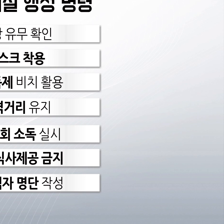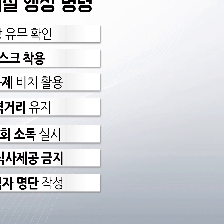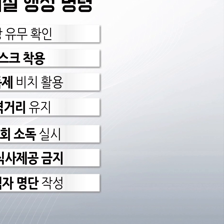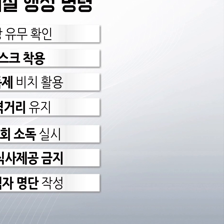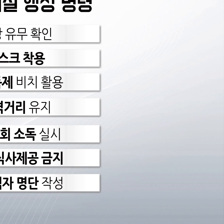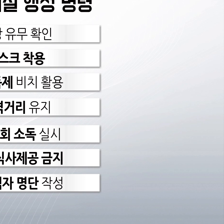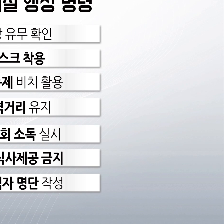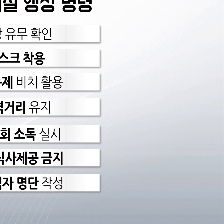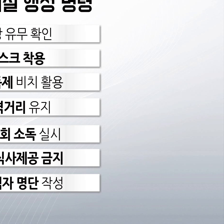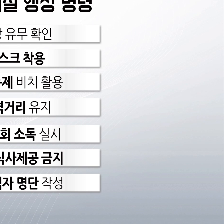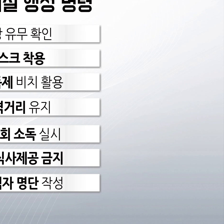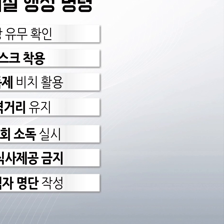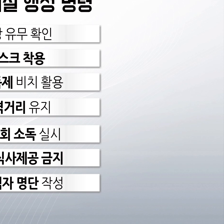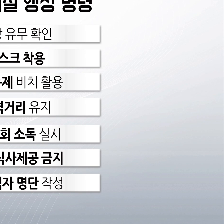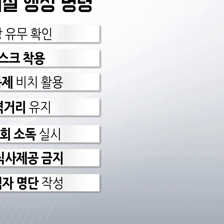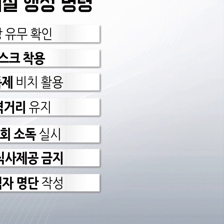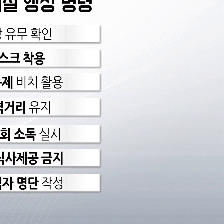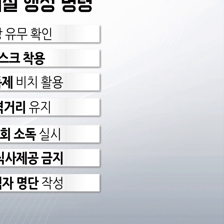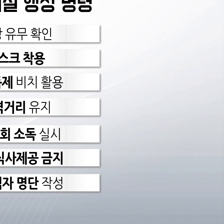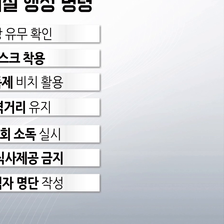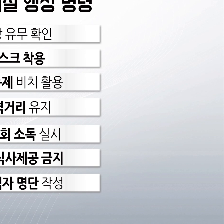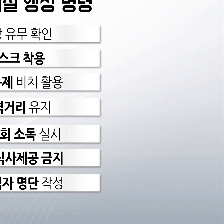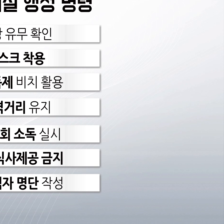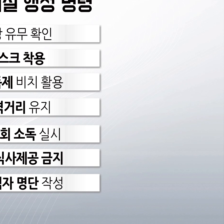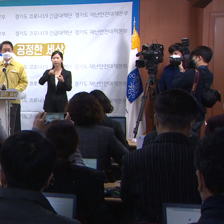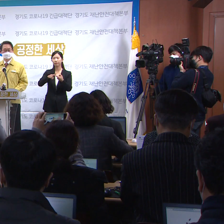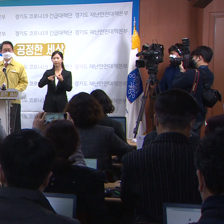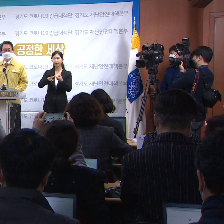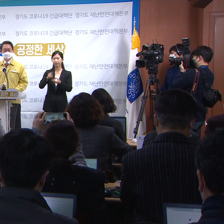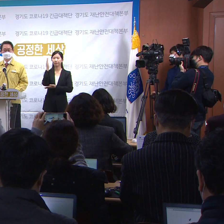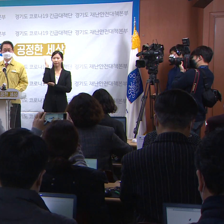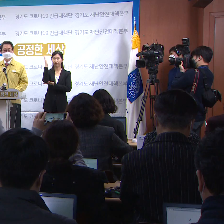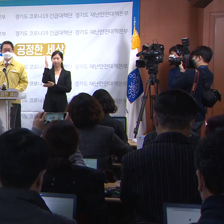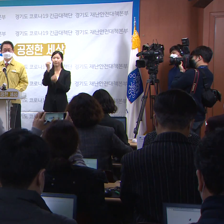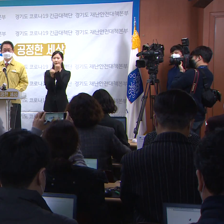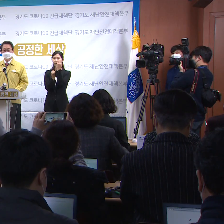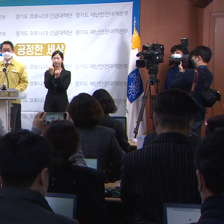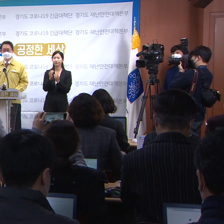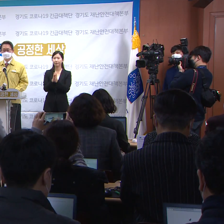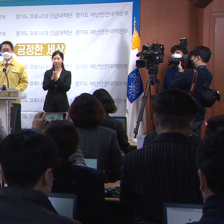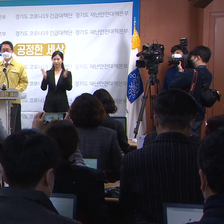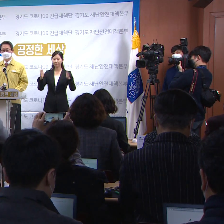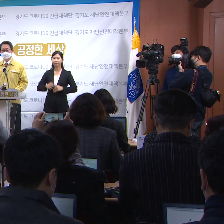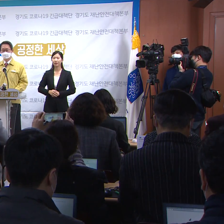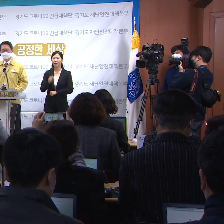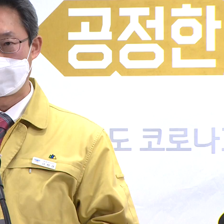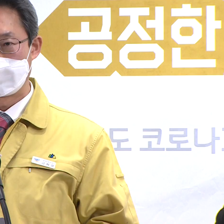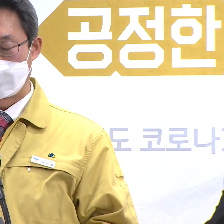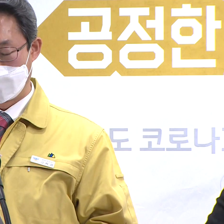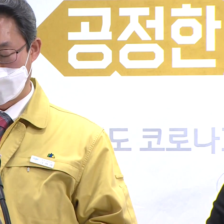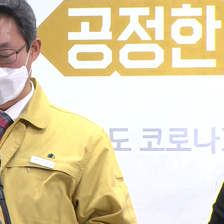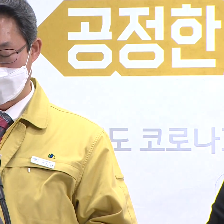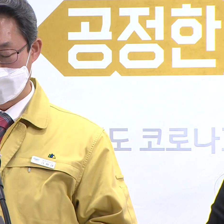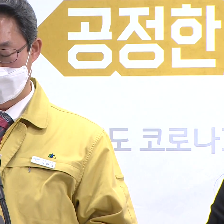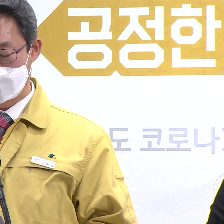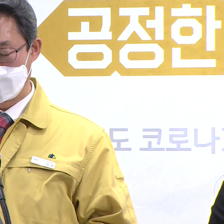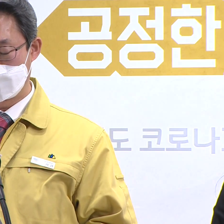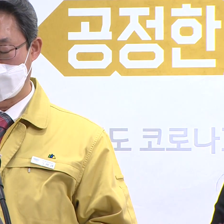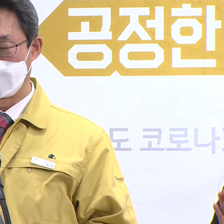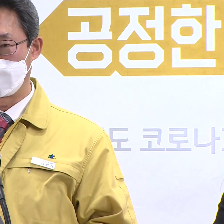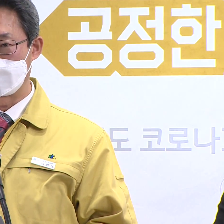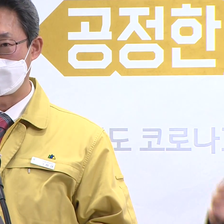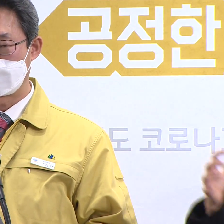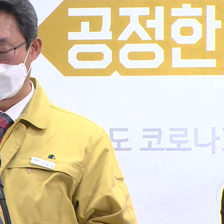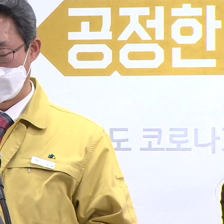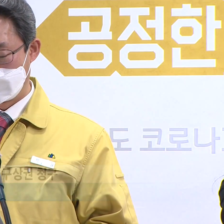제공 금지 등 7가지 수칙 을 지키라는 겁니다 경기도는 지키지 않을 경우 해당 교회의 집회를 전면